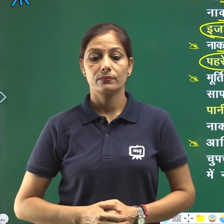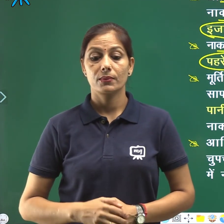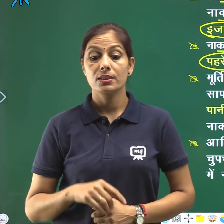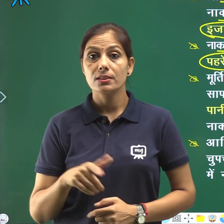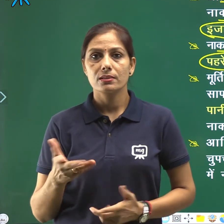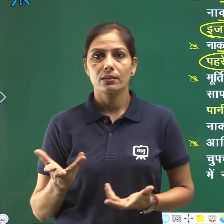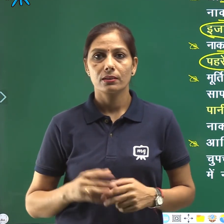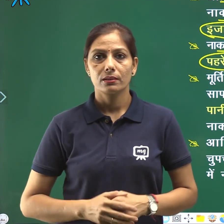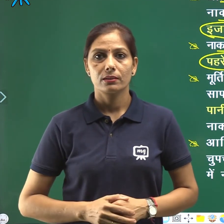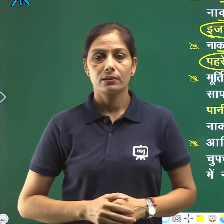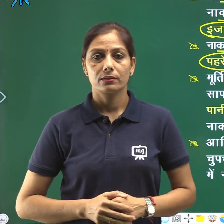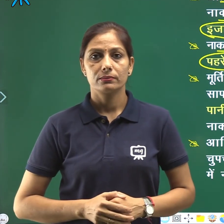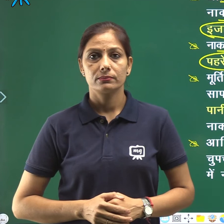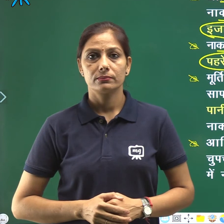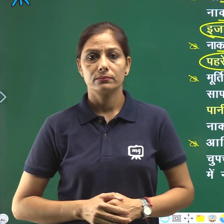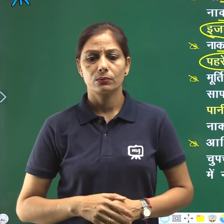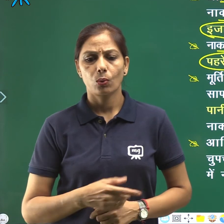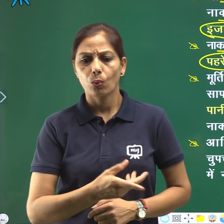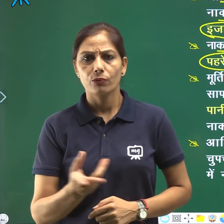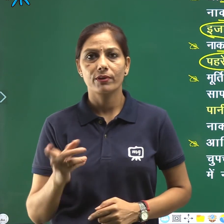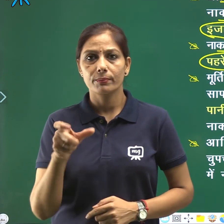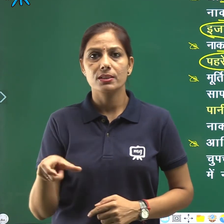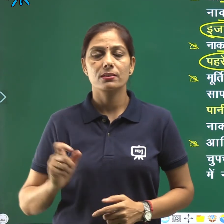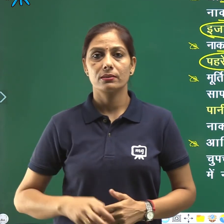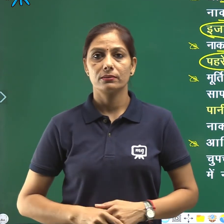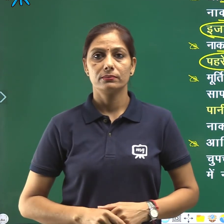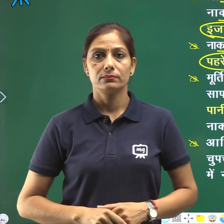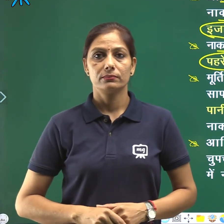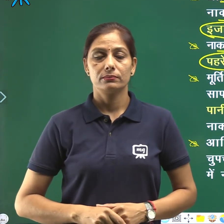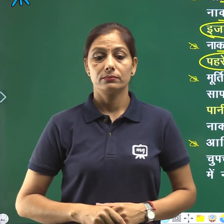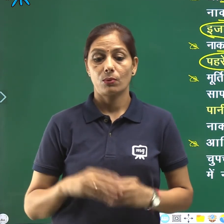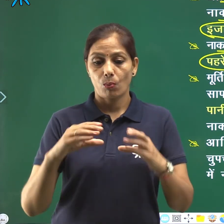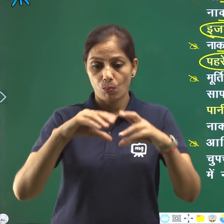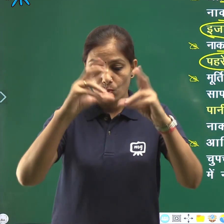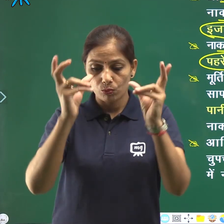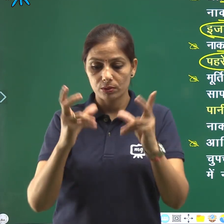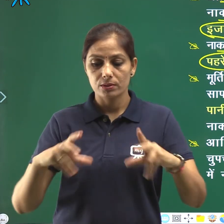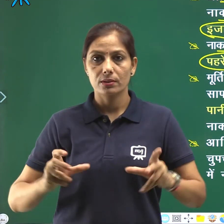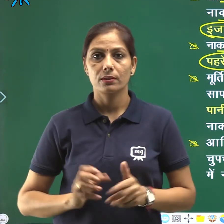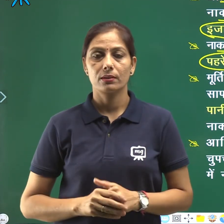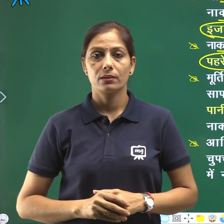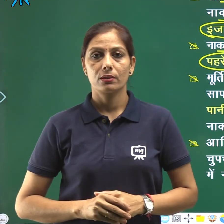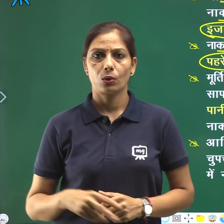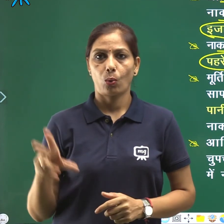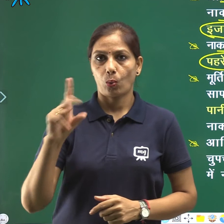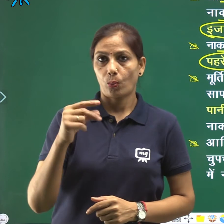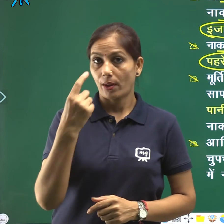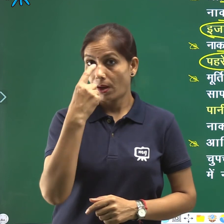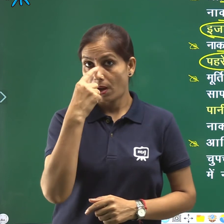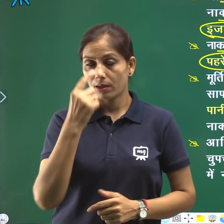जिससे कि कोई व्यक्ति मूर्ति से दोबारा